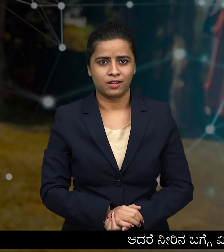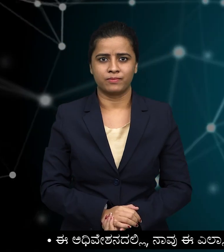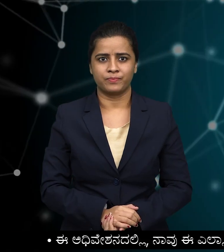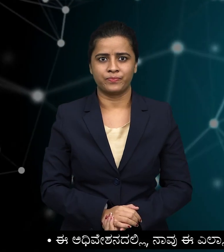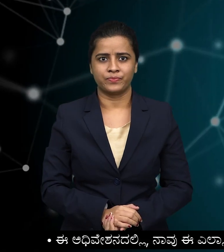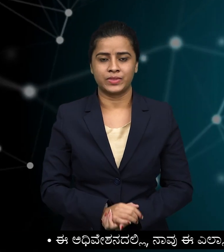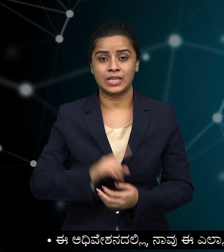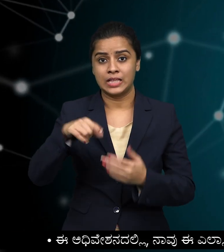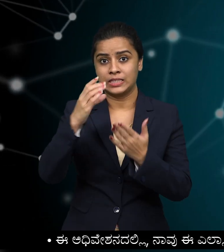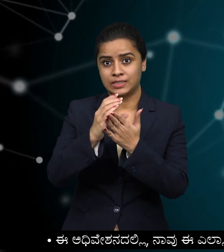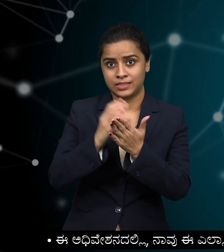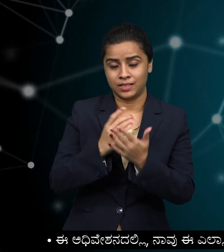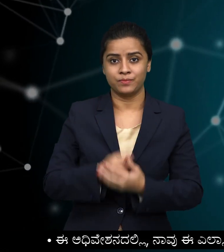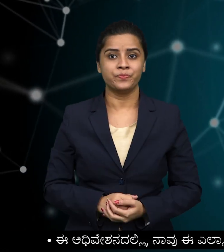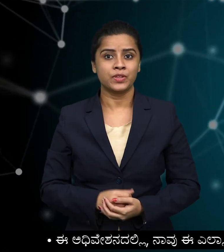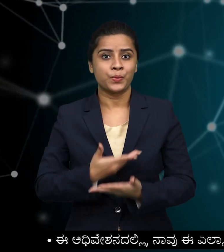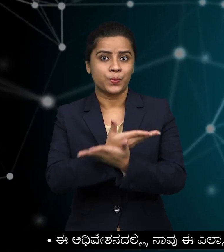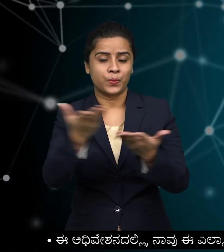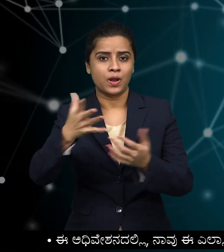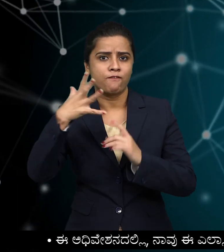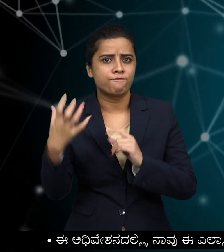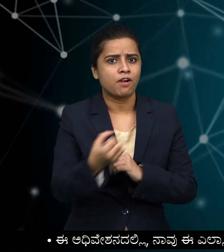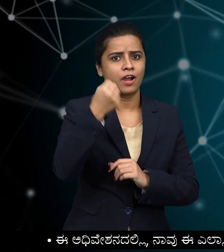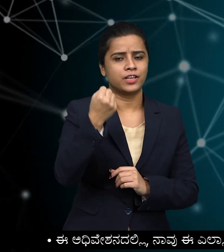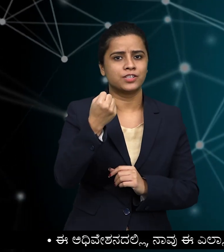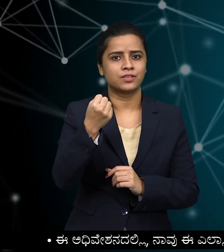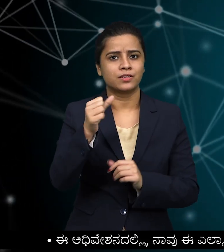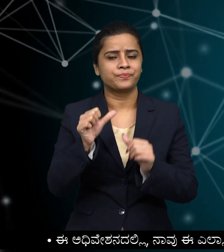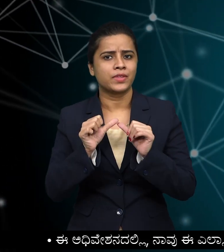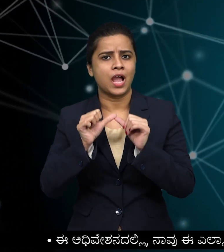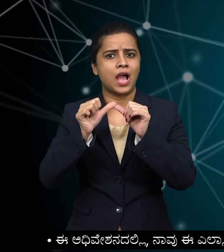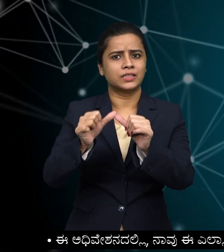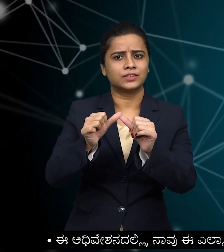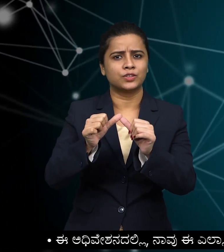ಈ ಅಧಿವೇಶನದಲ್ಲಿ ನಾವು ಈ ಎಲ್ಲ ಪ್ರಶ್ನೆಗಳಿಗೆ ಉತ್ತರಗಳನ್ನು ಕಂಡುಹಿಡಿಯುತ್ತೇವೆ.